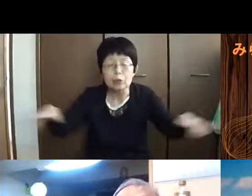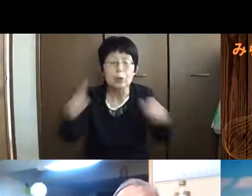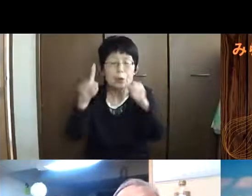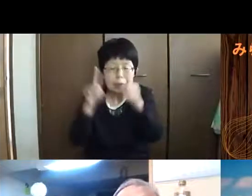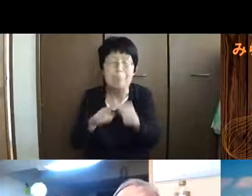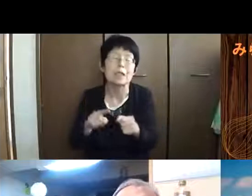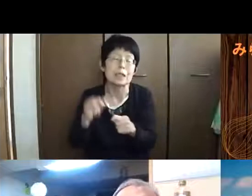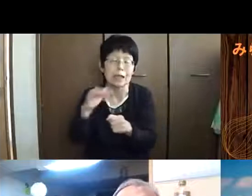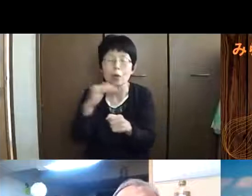り、